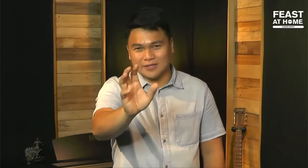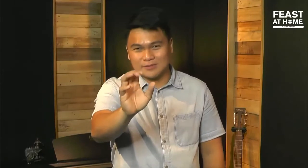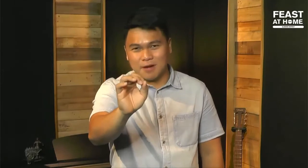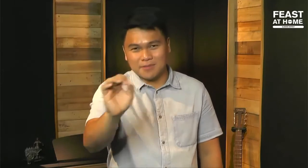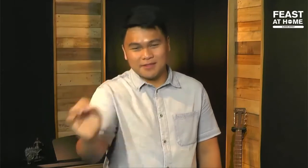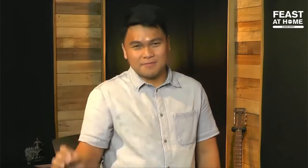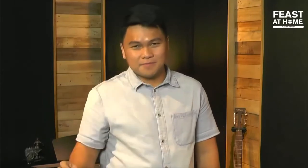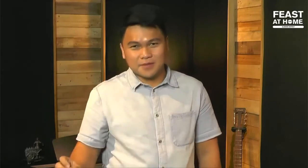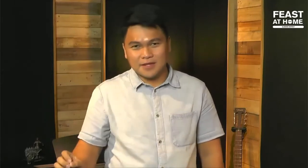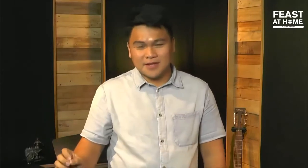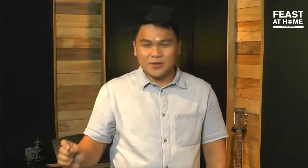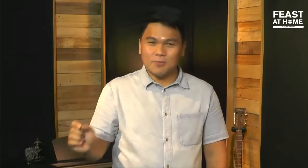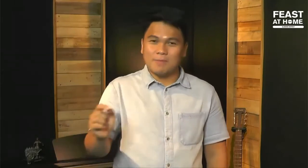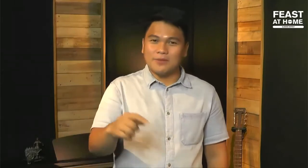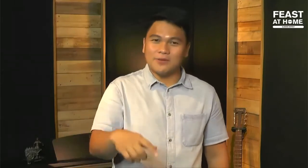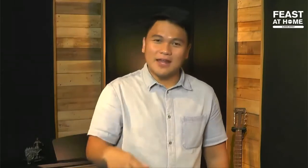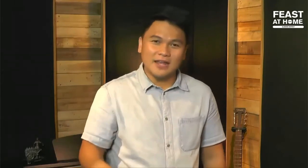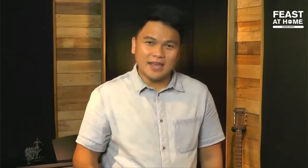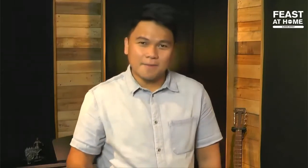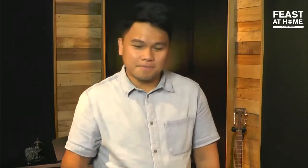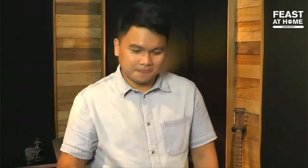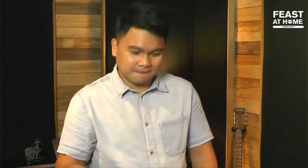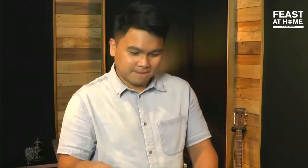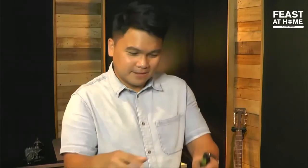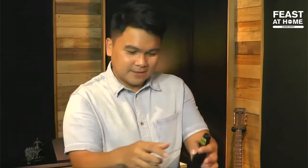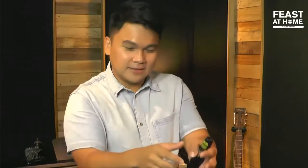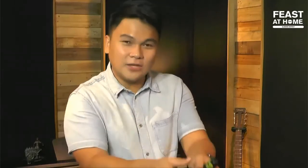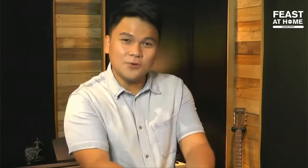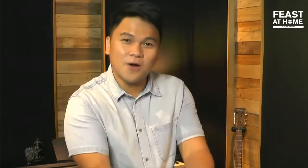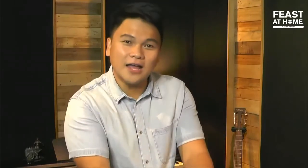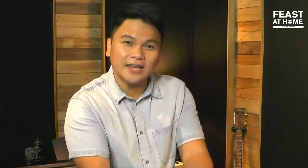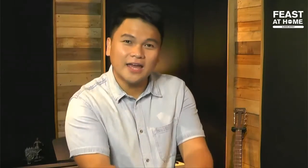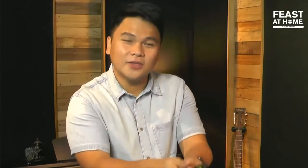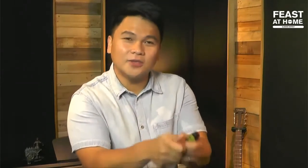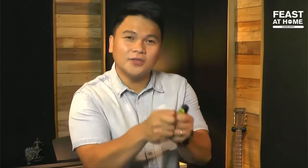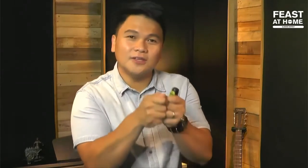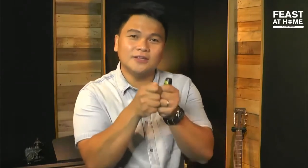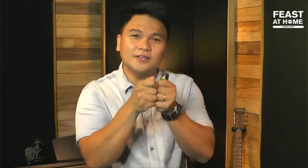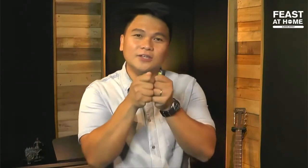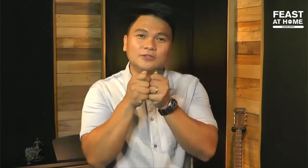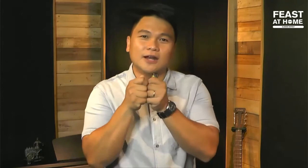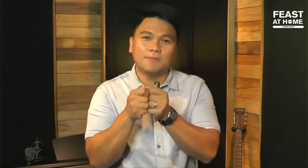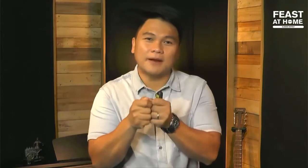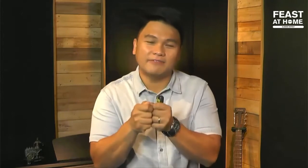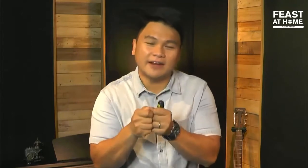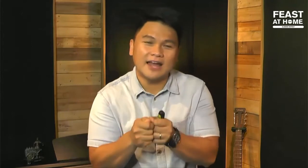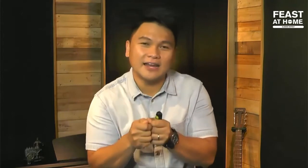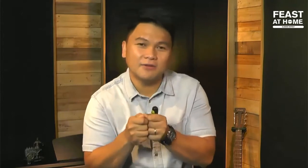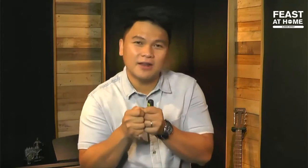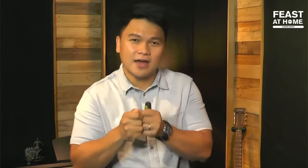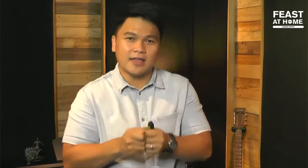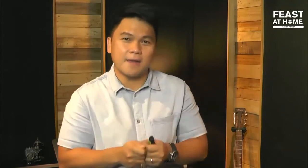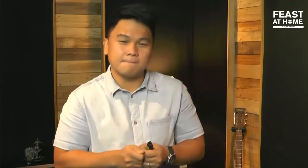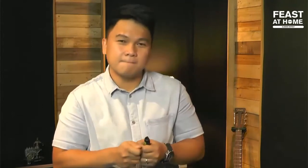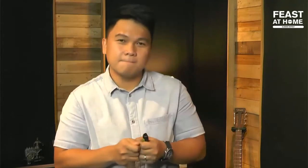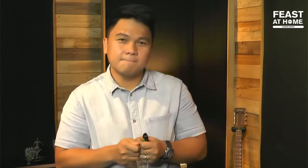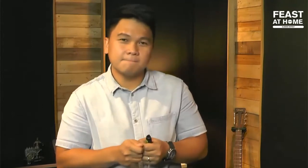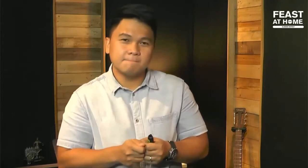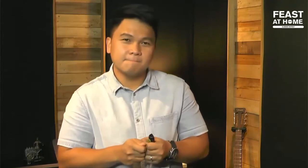You know what his mom did? Lumapit yung nanay niya, kinuha niya yung drug paraphernalia ng anak